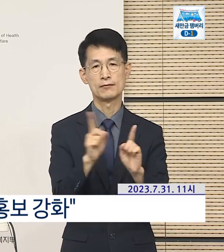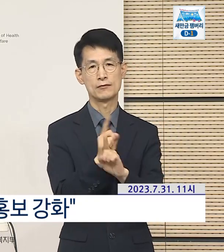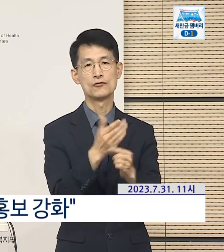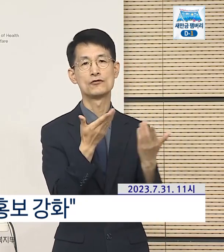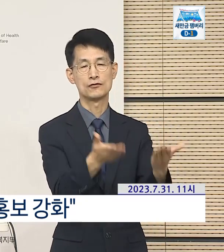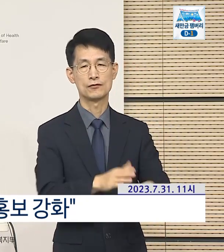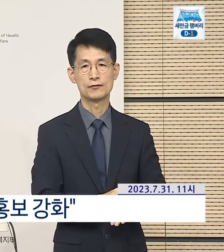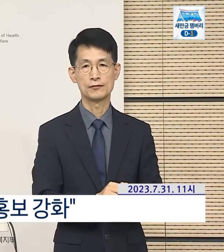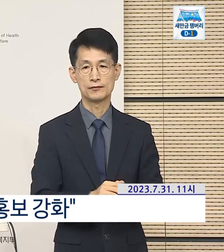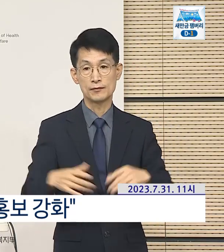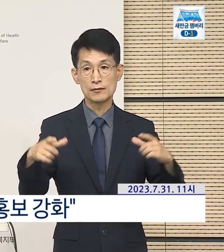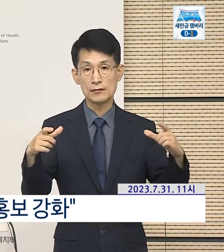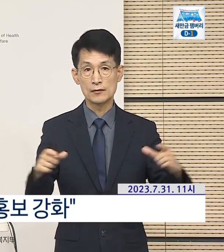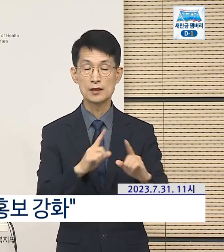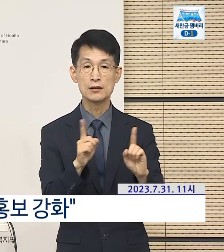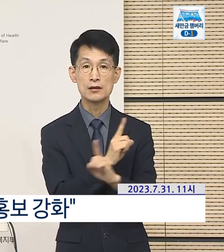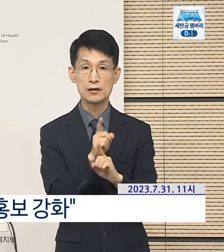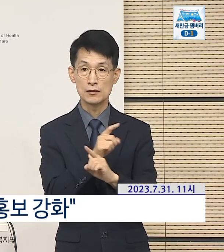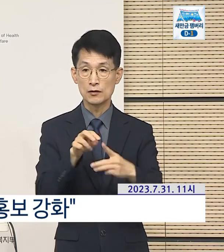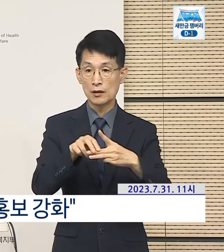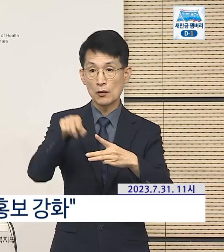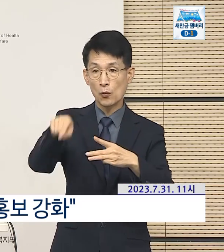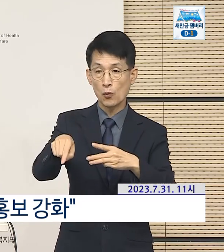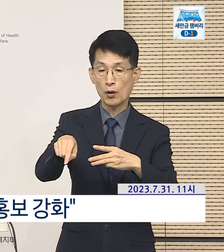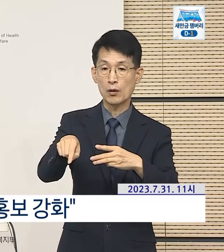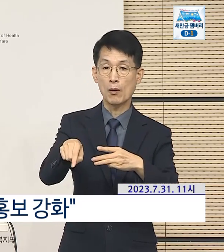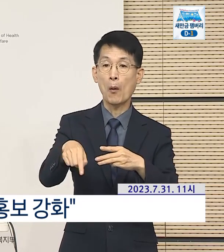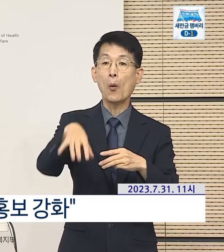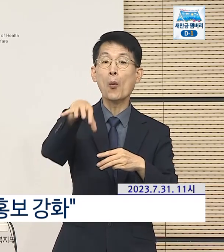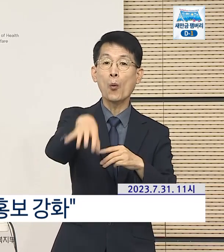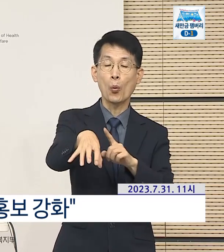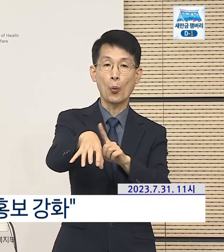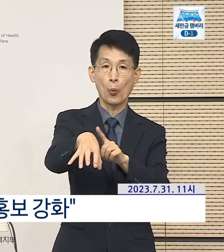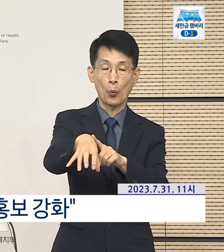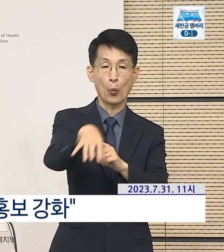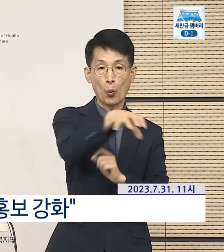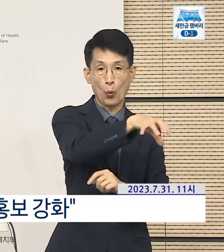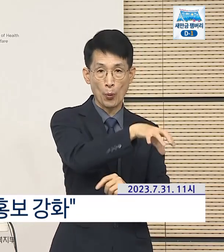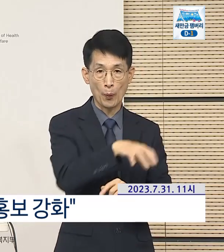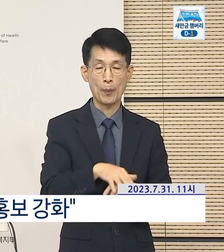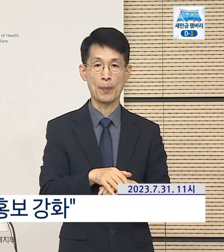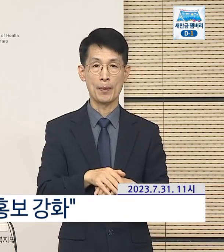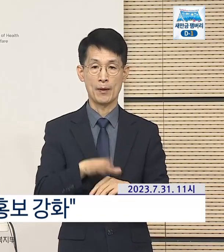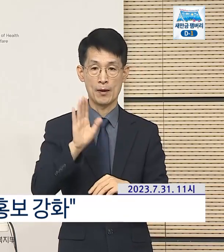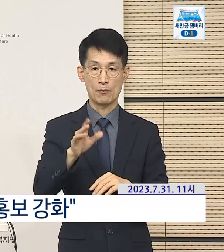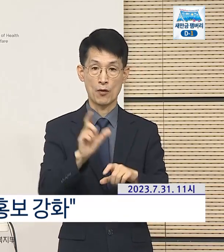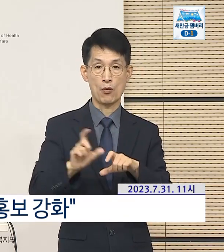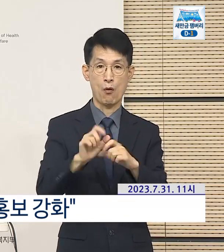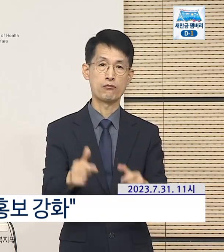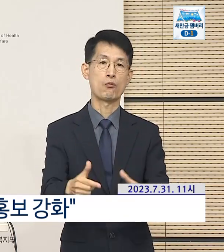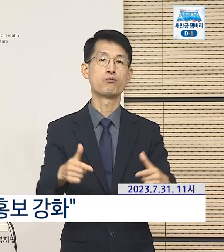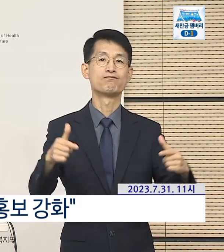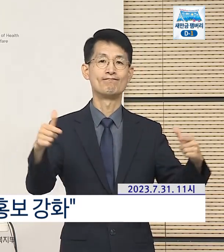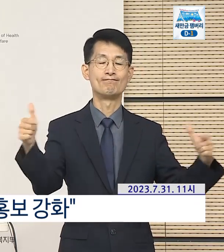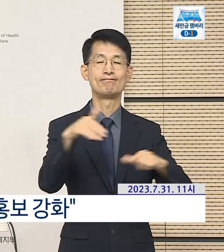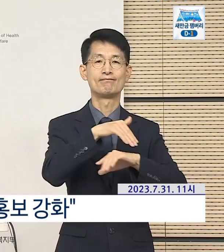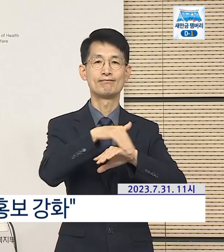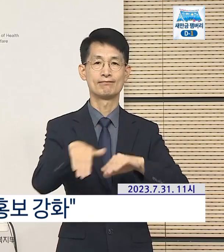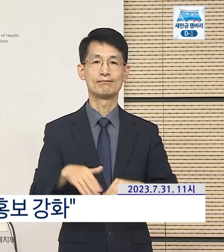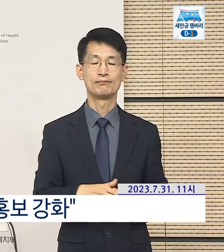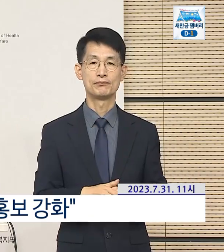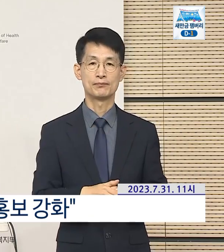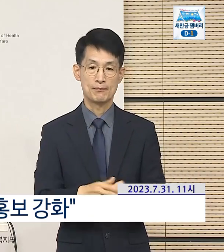심리혈관 질환 센터를 전문 치료를 제공하는 거점 기관으로 개편하고 단계적으로 확대해 나가겠습니다